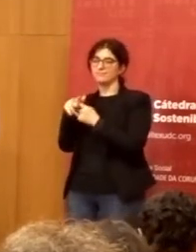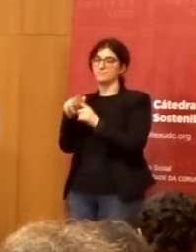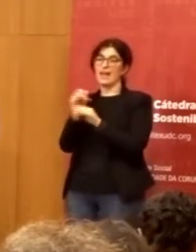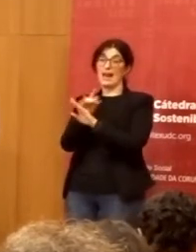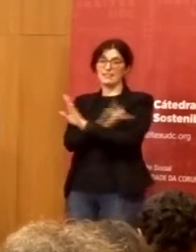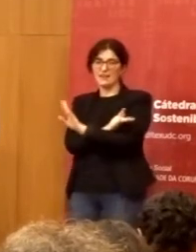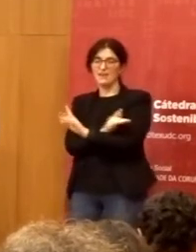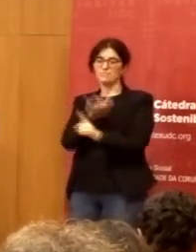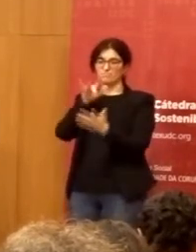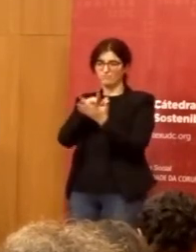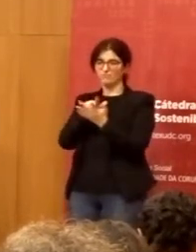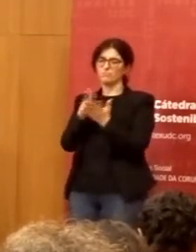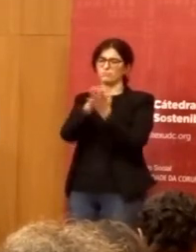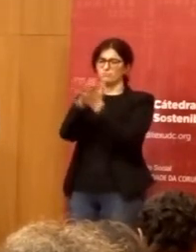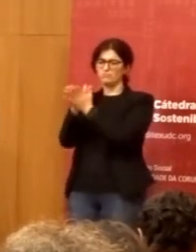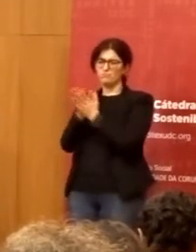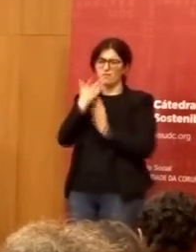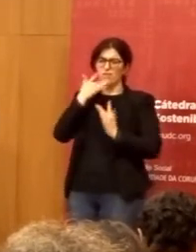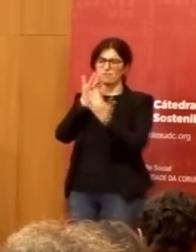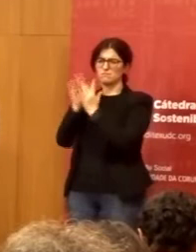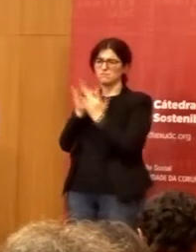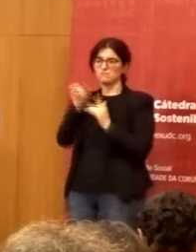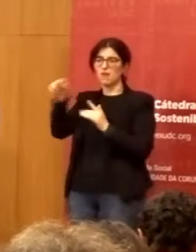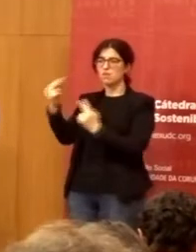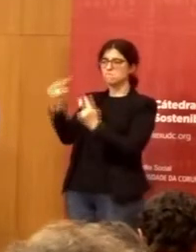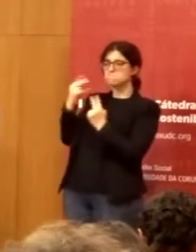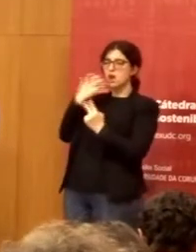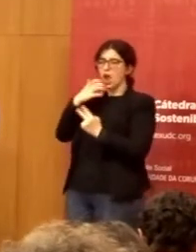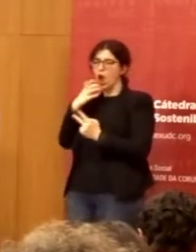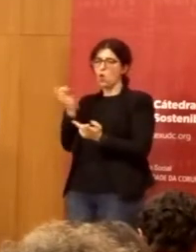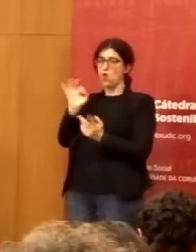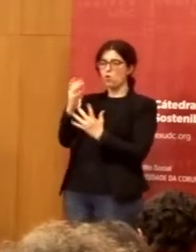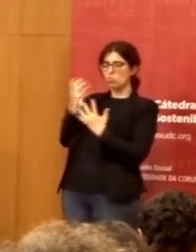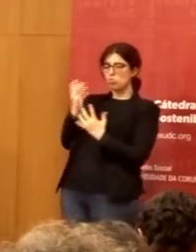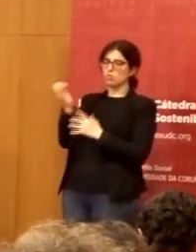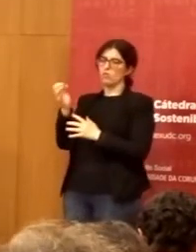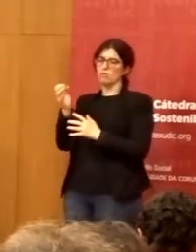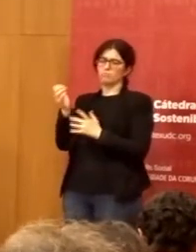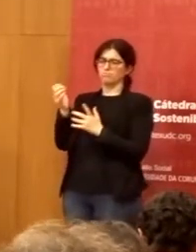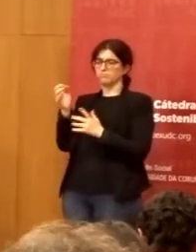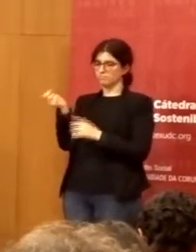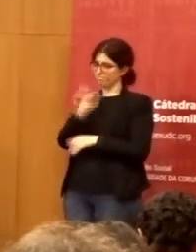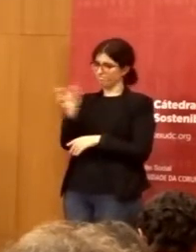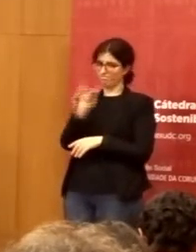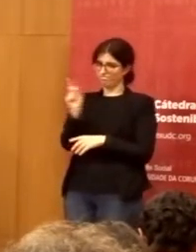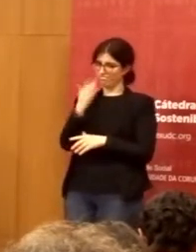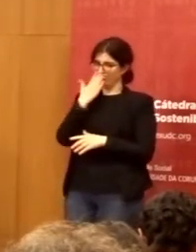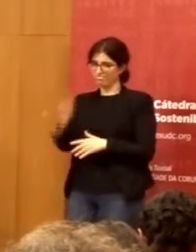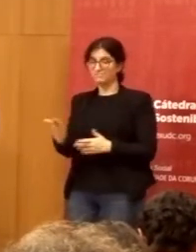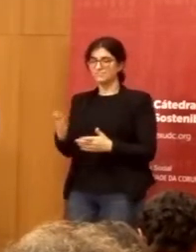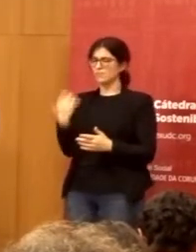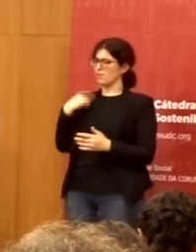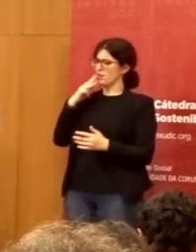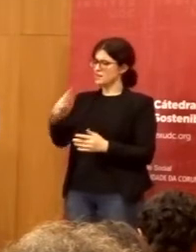de jardinería. Conocí a muchos compañeros. Allí no me miraban raro, ni ponían malas caras. Pero tras 3 años haciendo lo mismo y